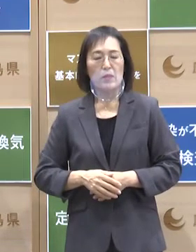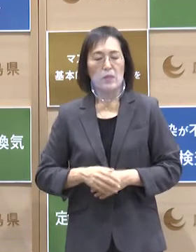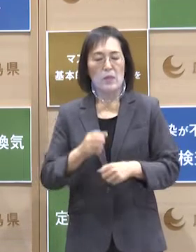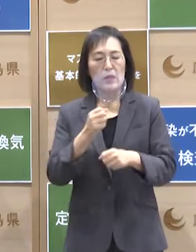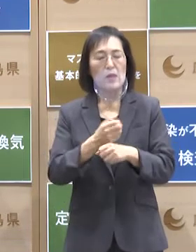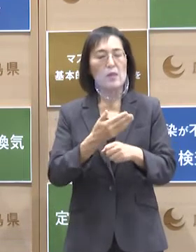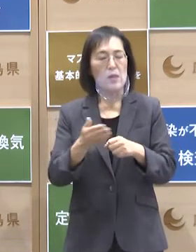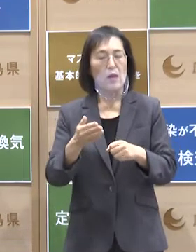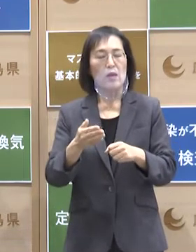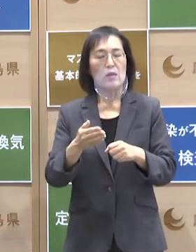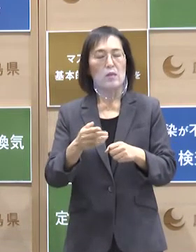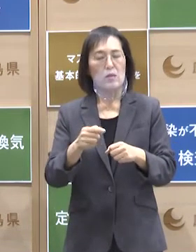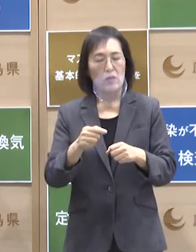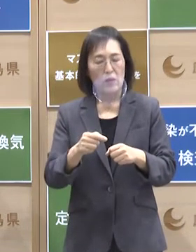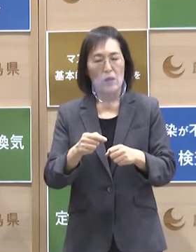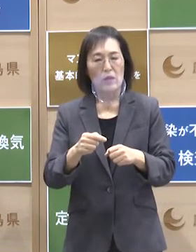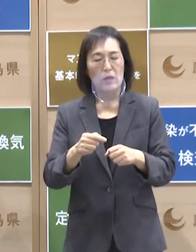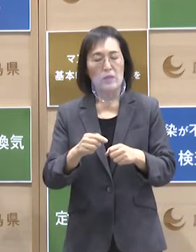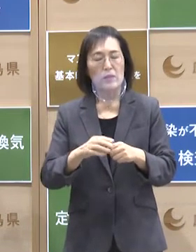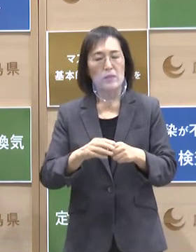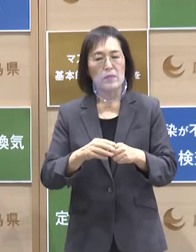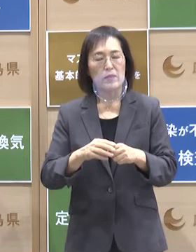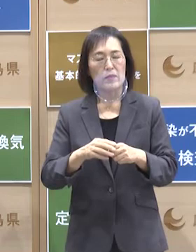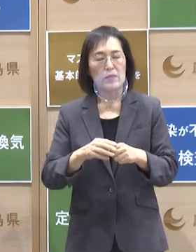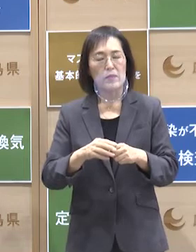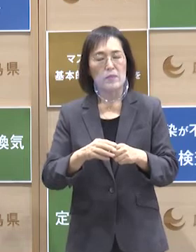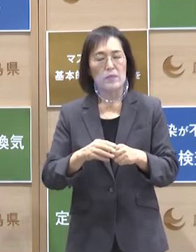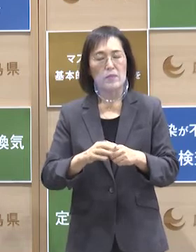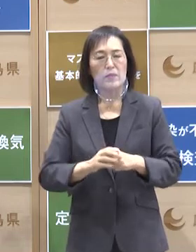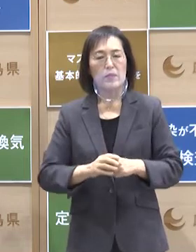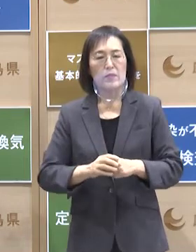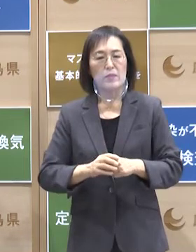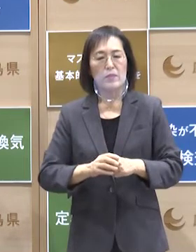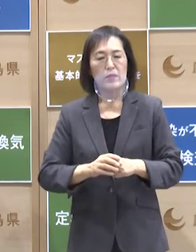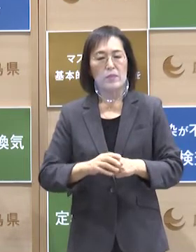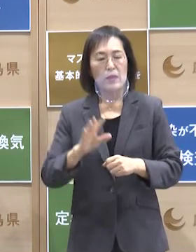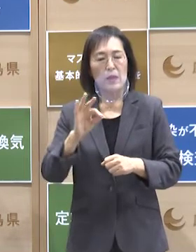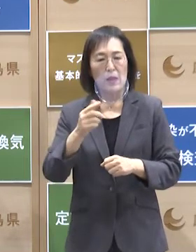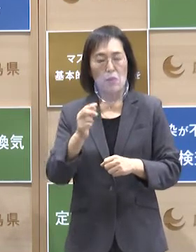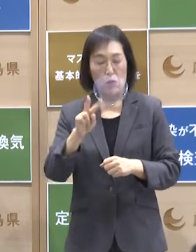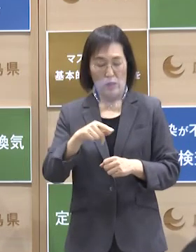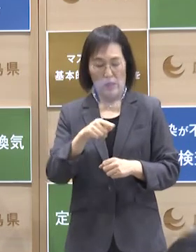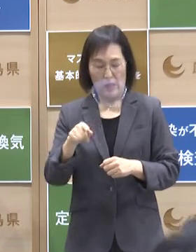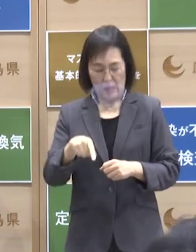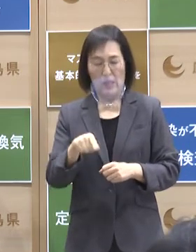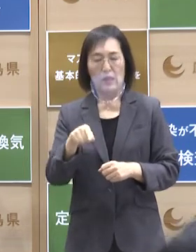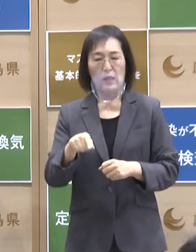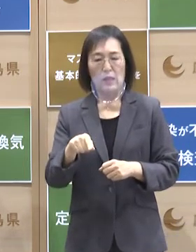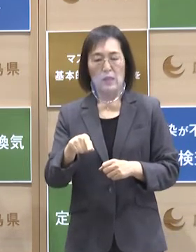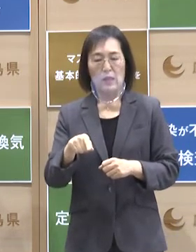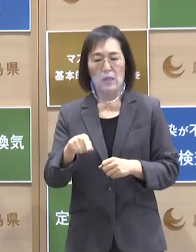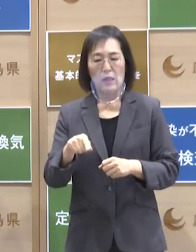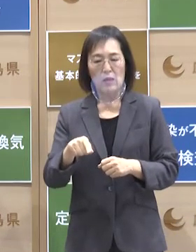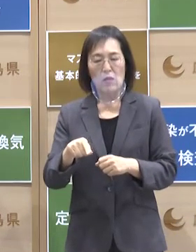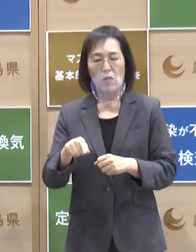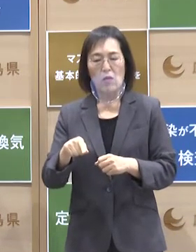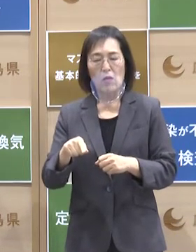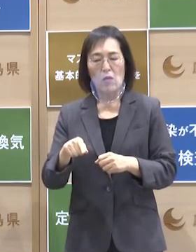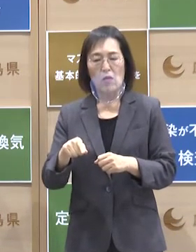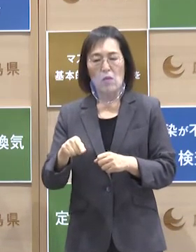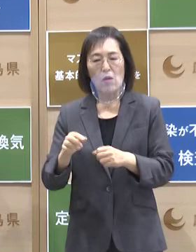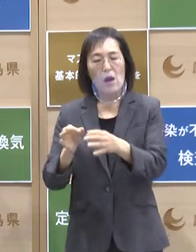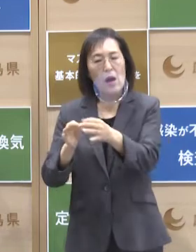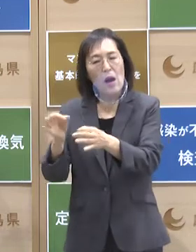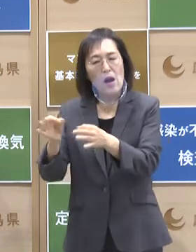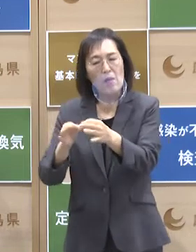産については、これはまたいろんな、メモリーの指標によってですね、変化してくるので、これ一概にこう